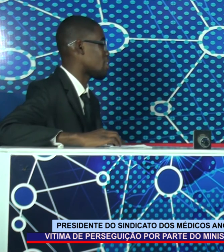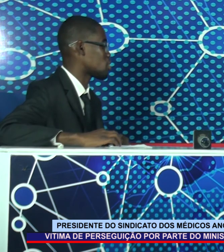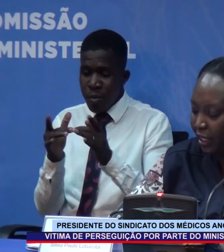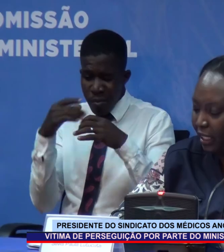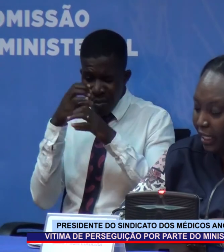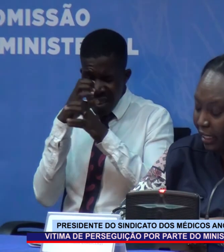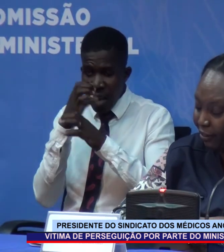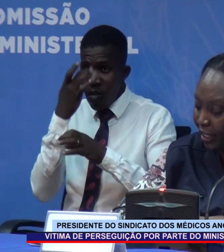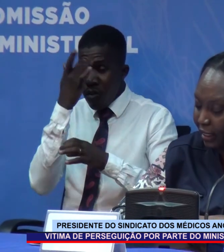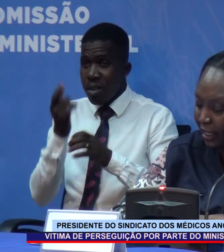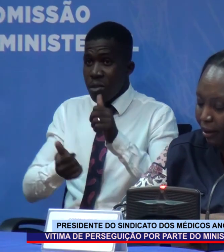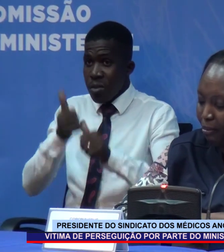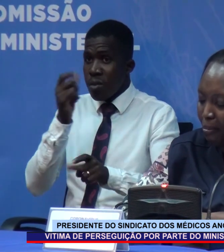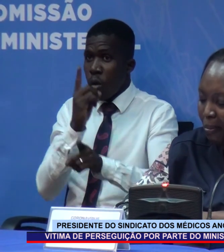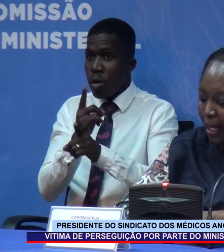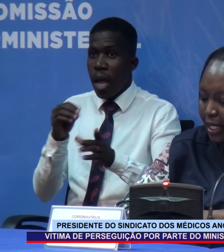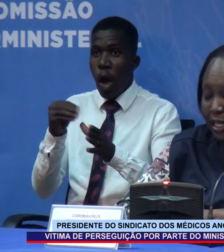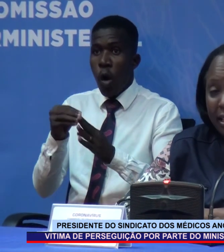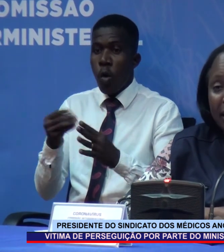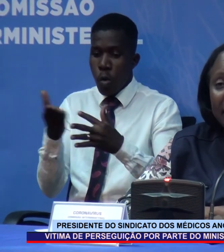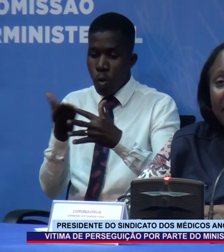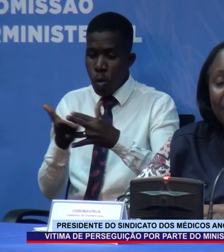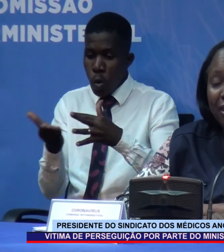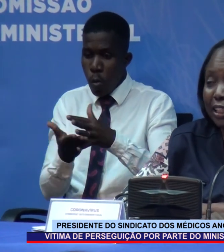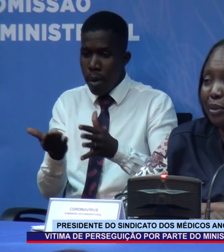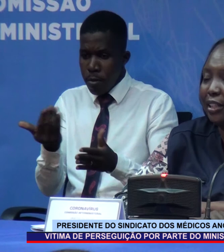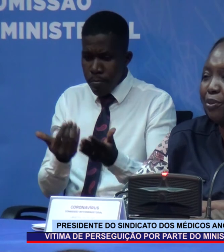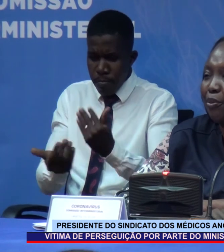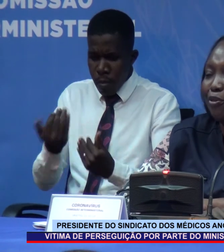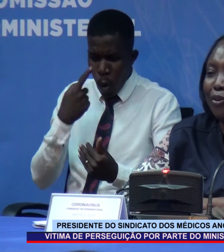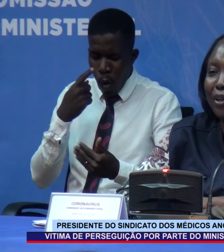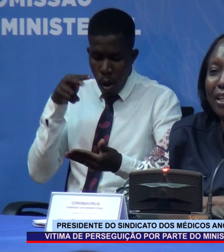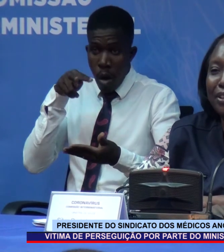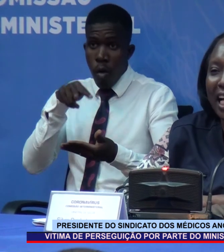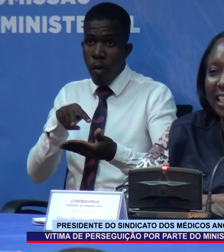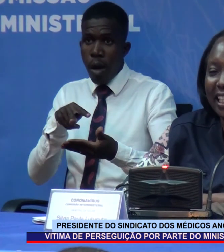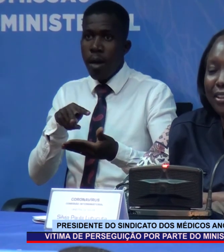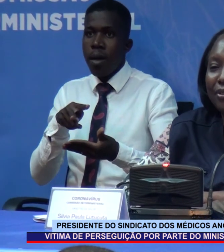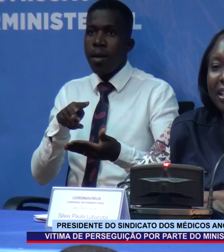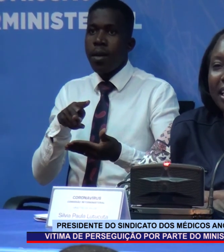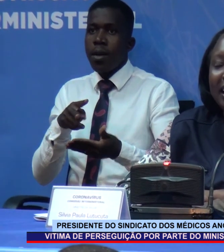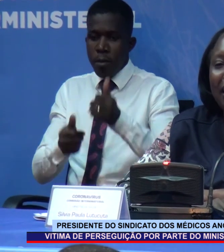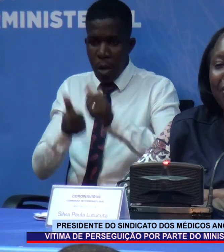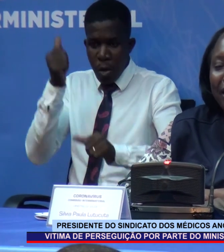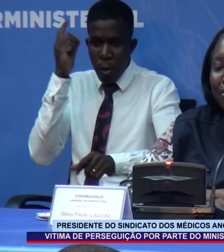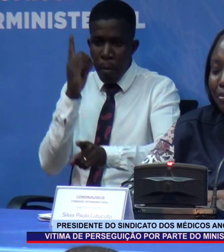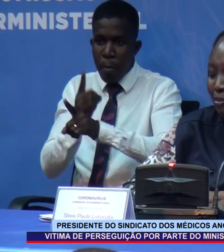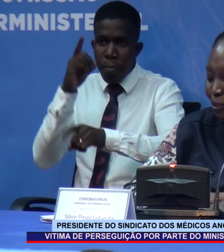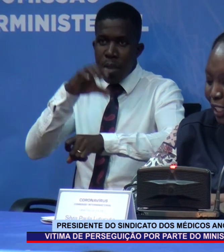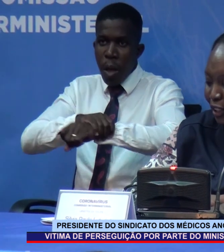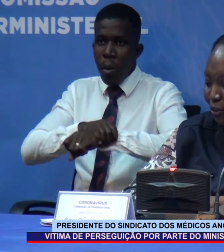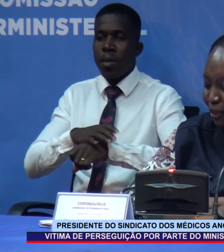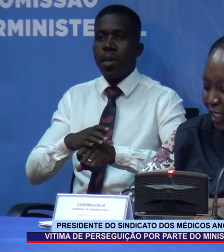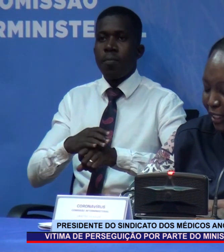essas palavras ou denunciar esse tipo de comportamento? Não sei se tem. Eu próprio, pessoalmente, acredito que ele